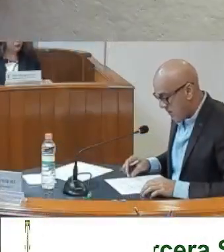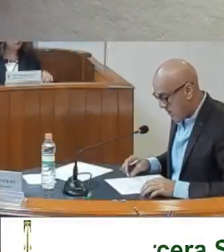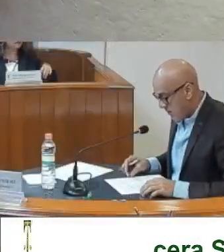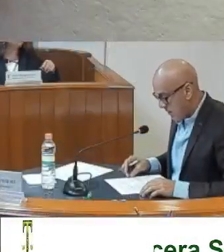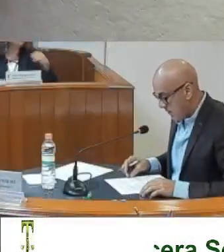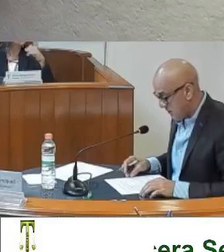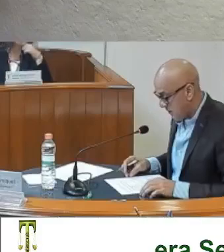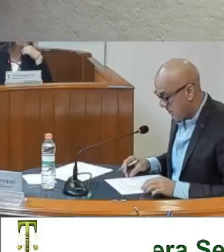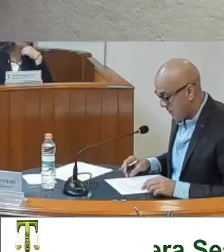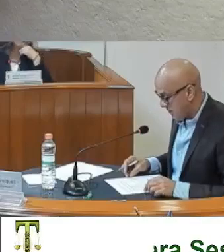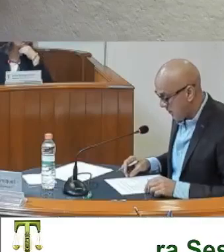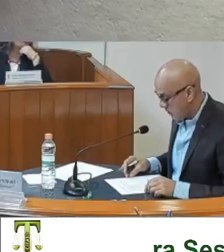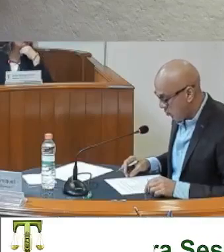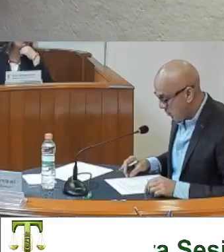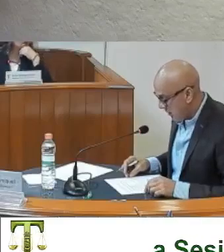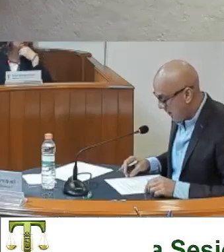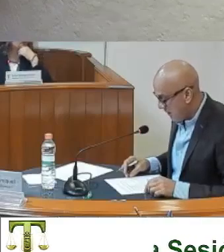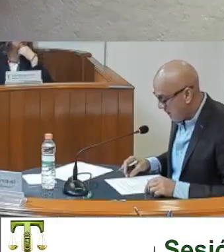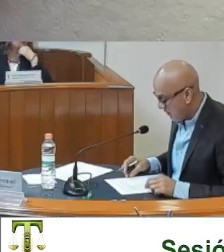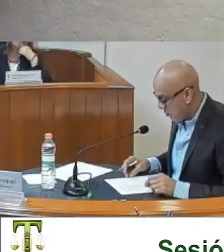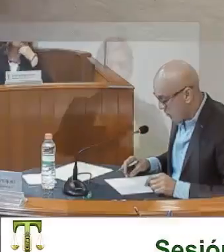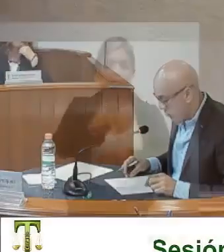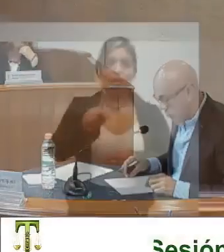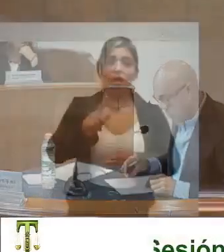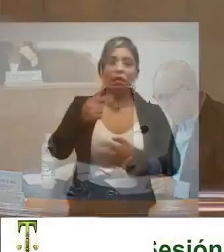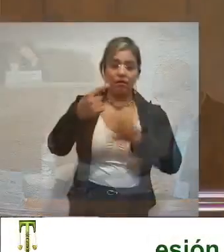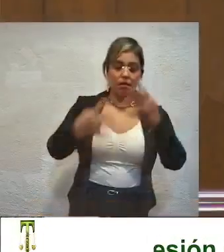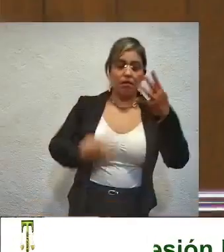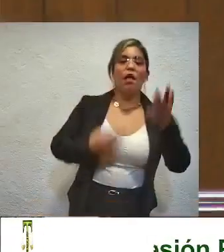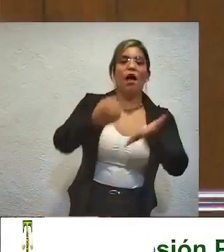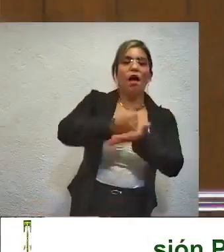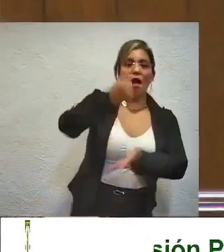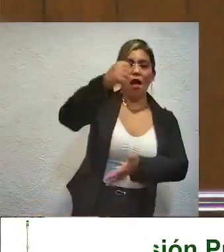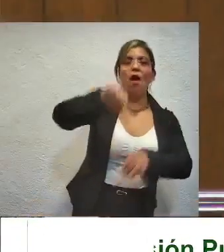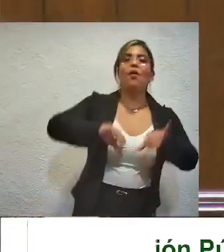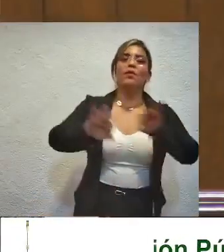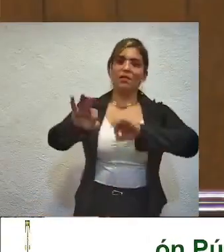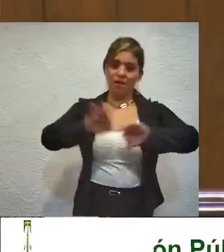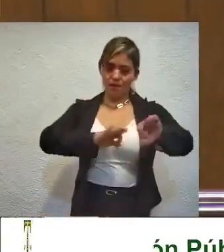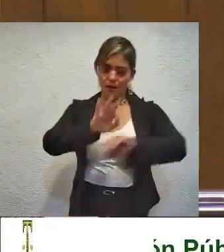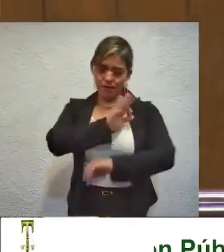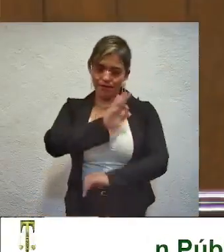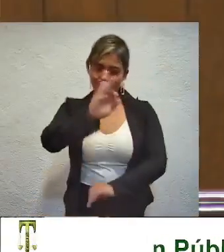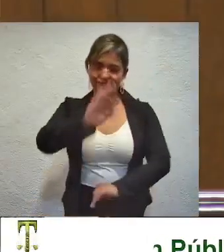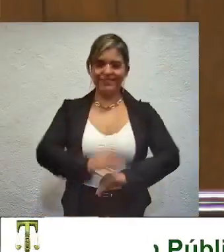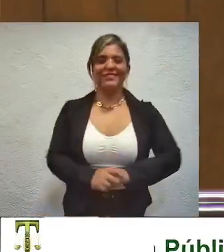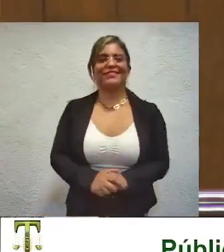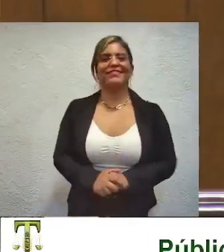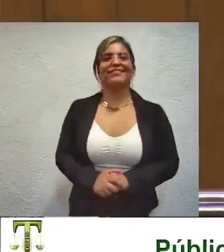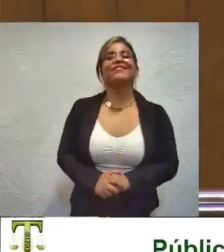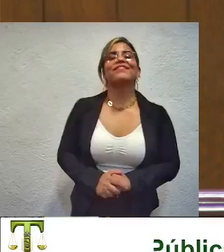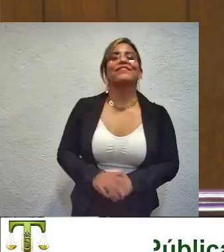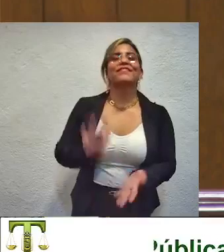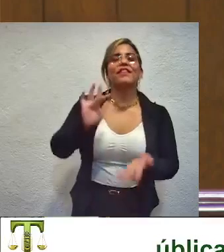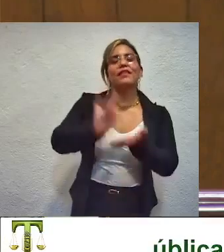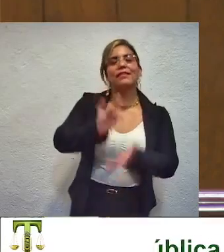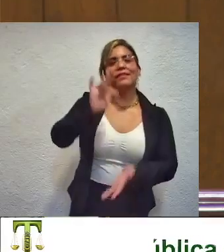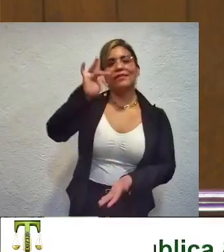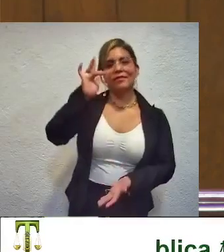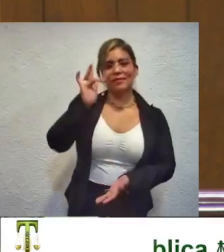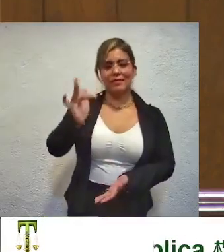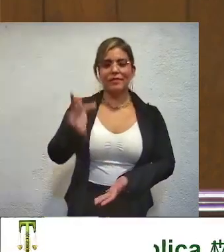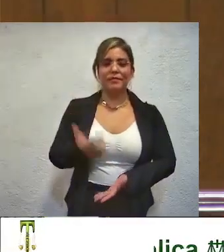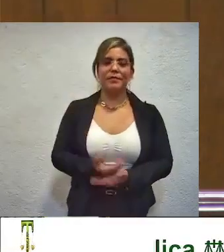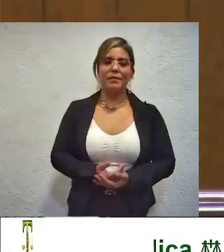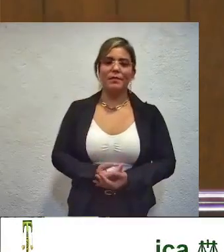Magistrada presidenta, magistrada, magistrados. La lista de los asuntos fue aprobada por unanimidad de votos. Gracias, secretario. Magistrada, magistrados,